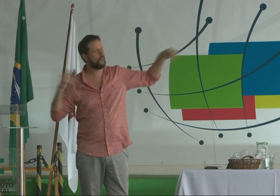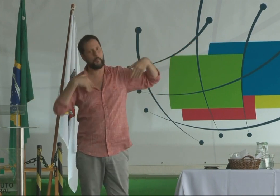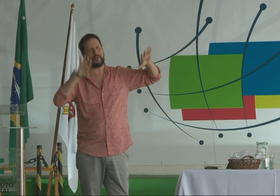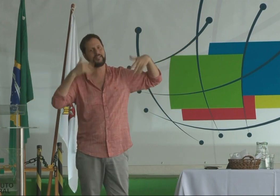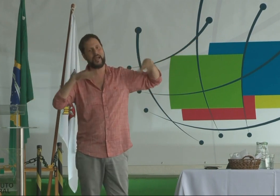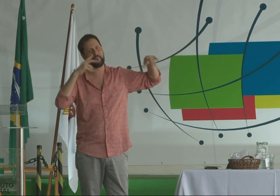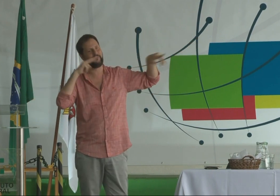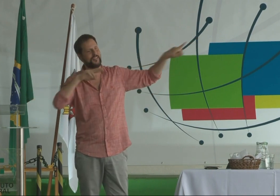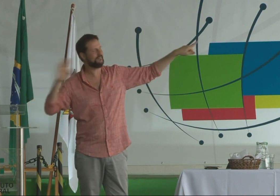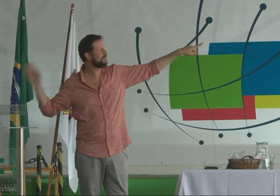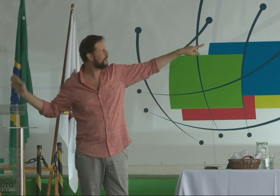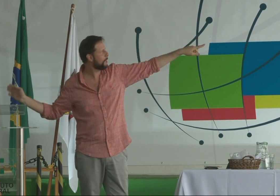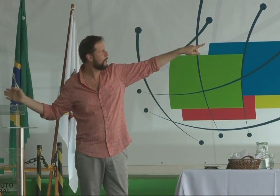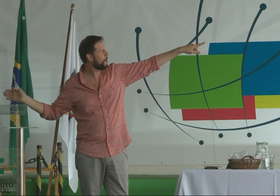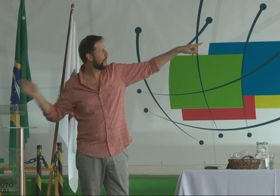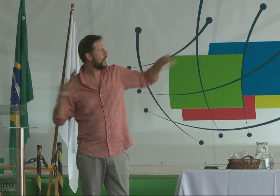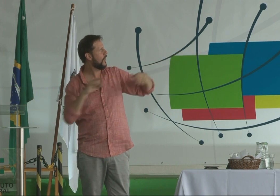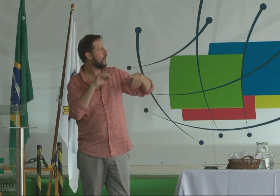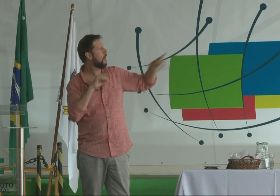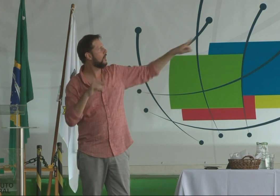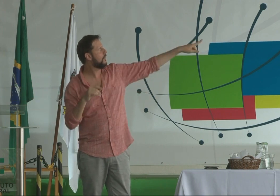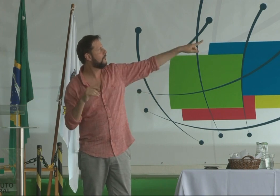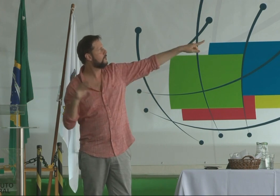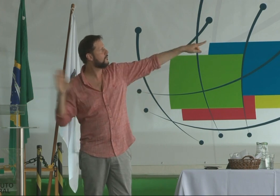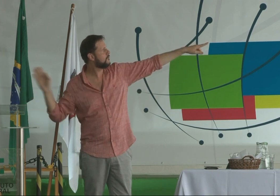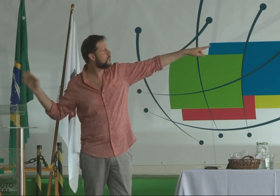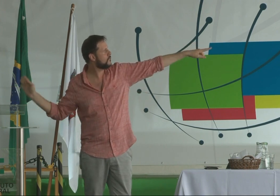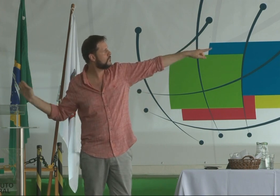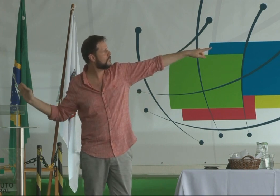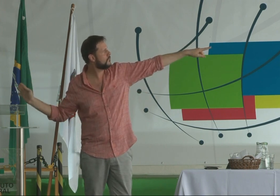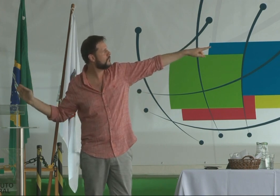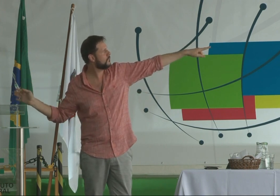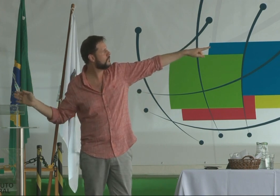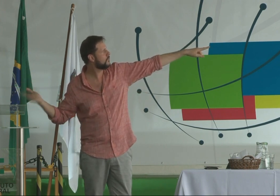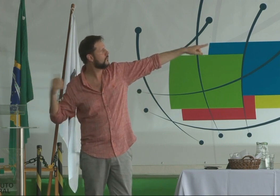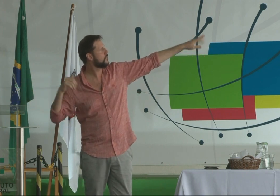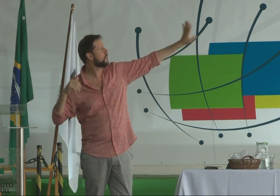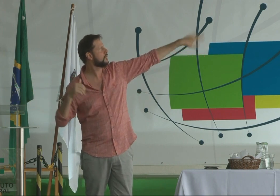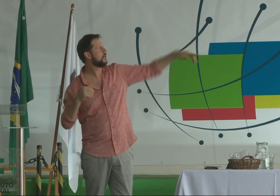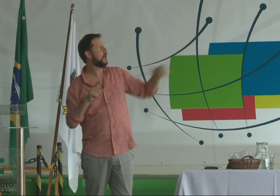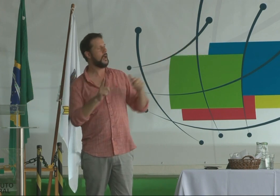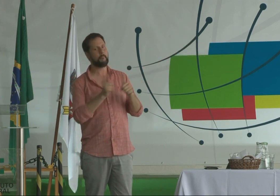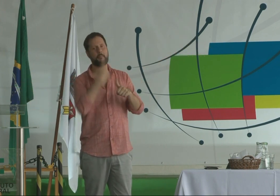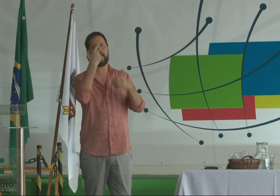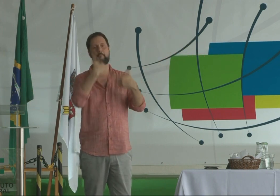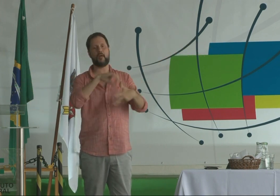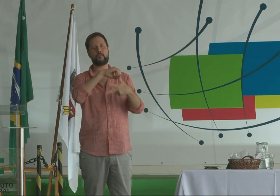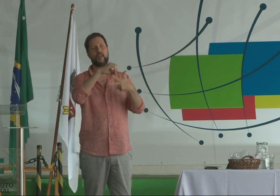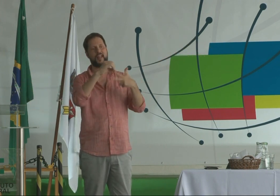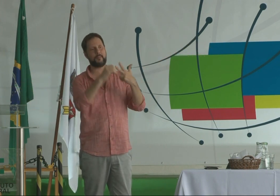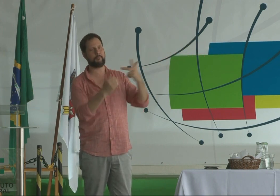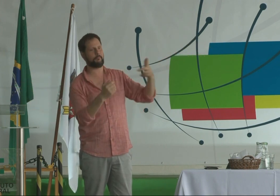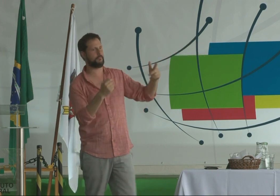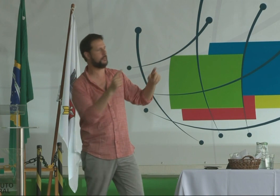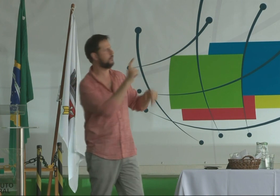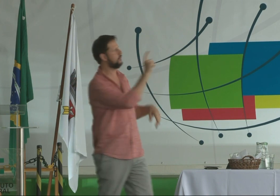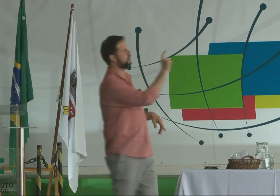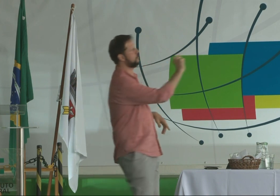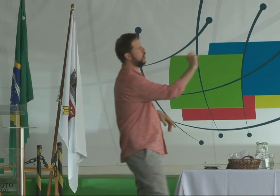Então, já estou avançando rapidamente, só para vocês verem algumas ilustrações, como tem ensinado esse processo. Aqui é a primeira prova do ENEM, foi feita